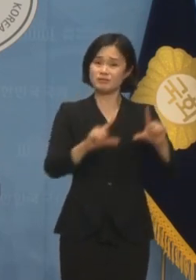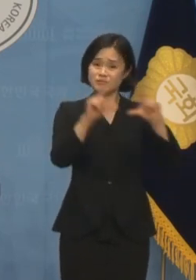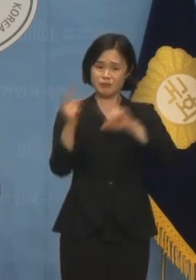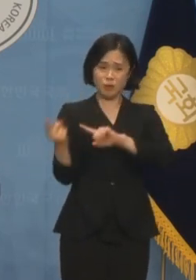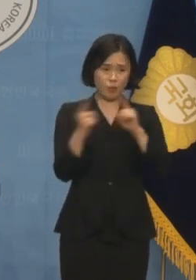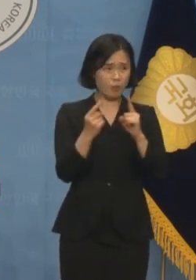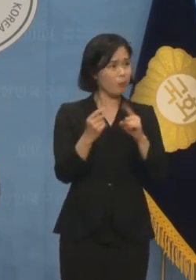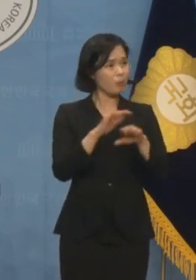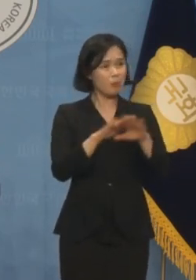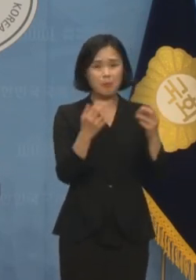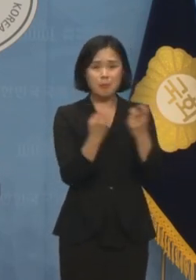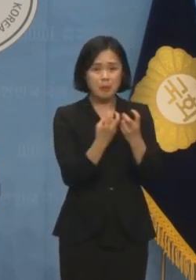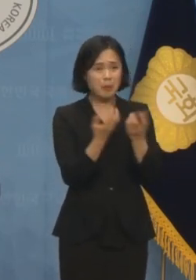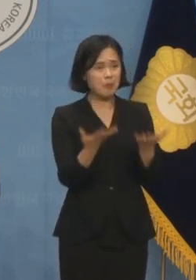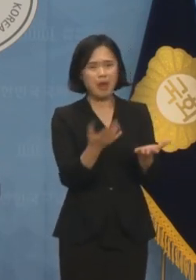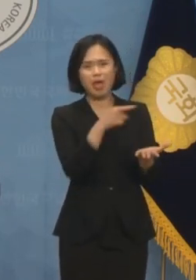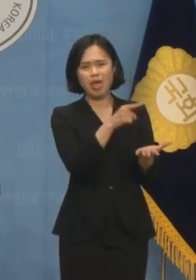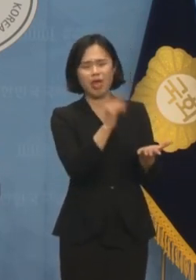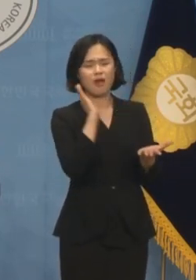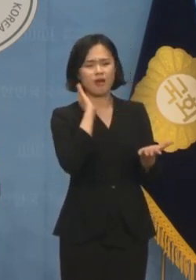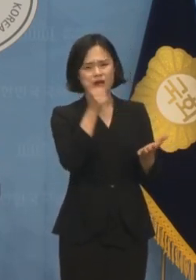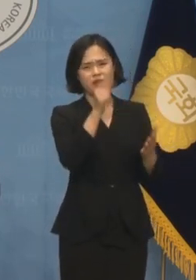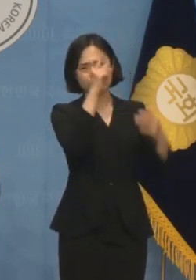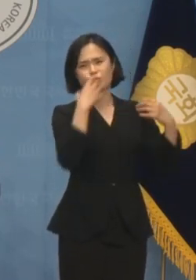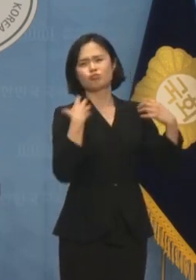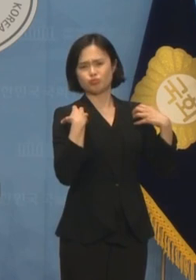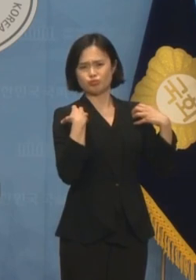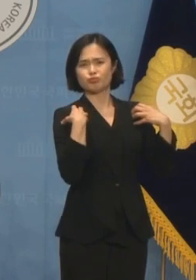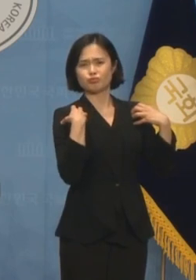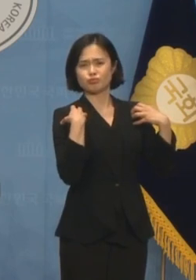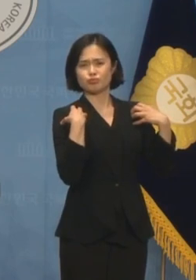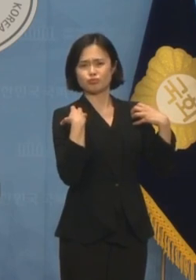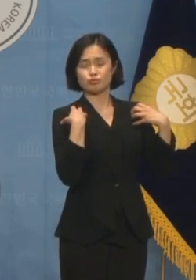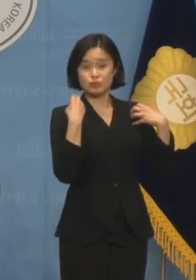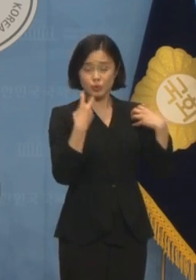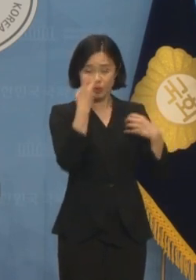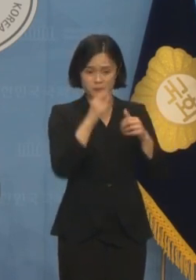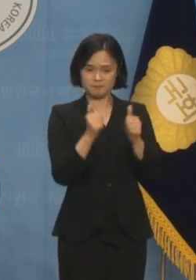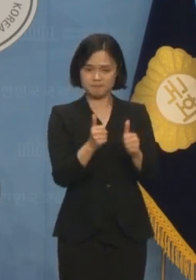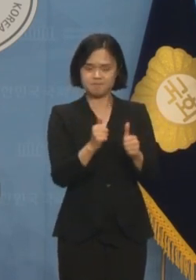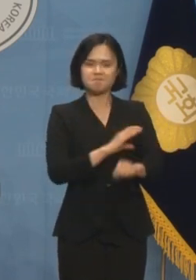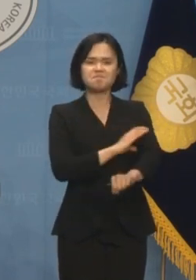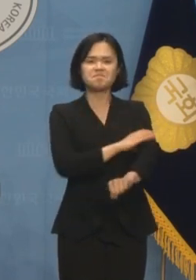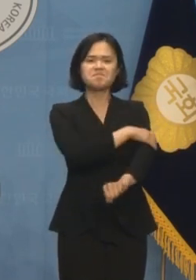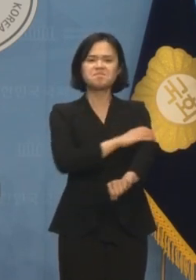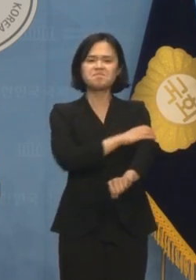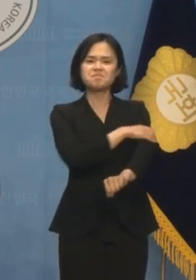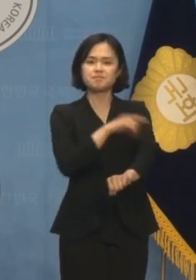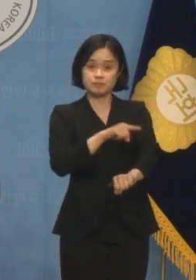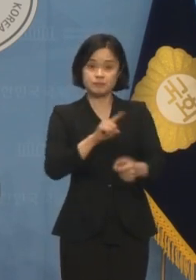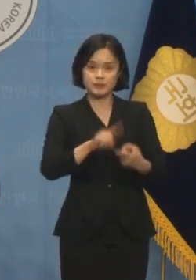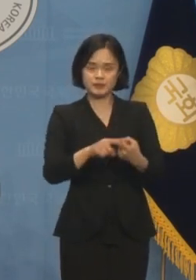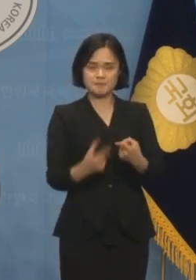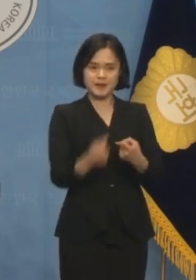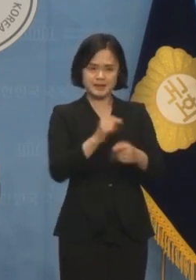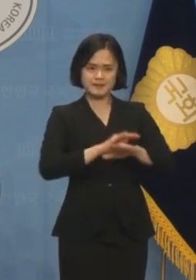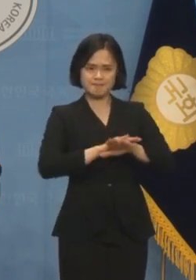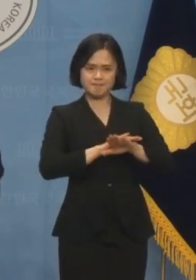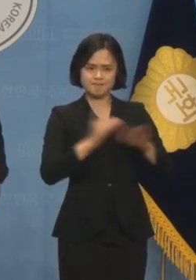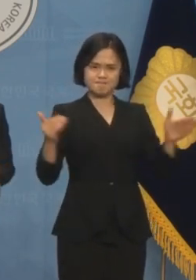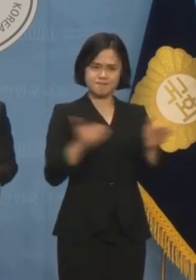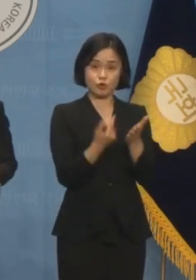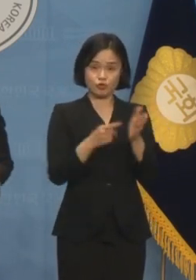대책도 없는 윤석열 검찰 독재 정권의 조기 종식의 길을 찾겠습니다.